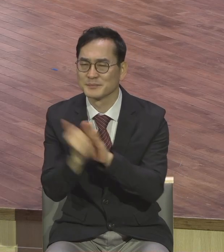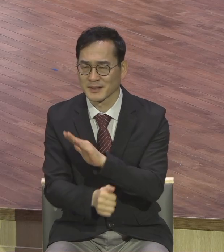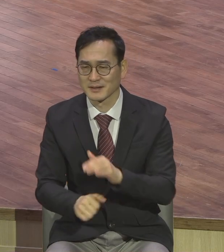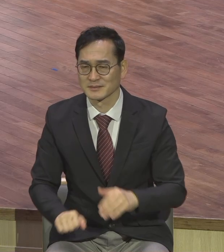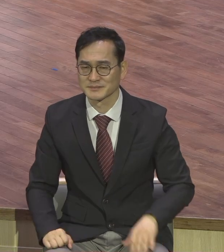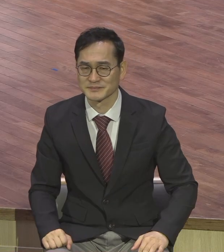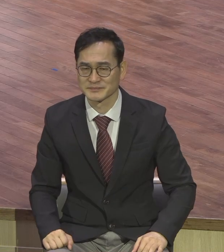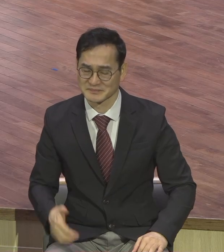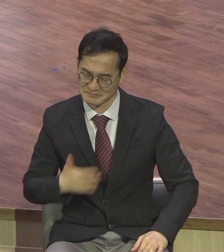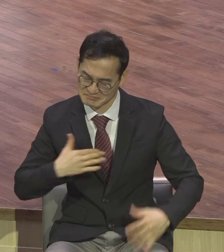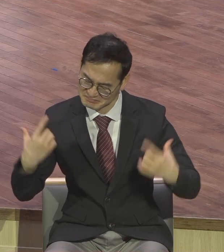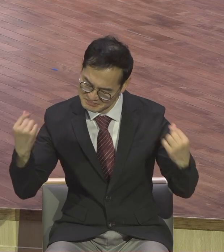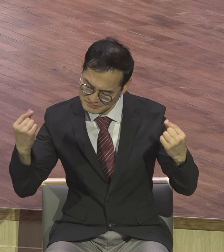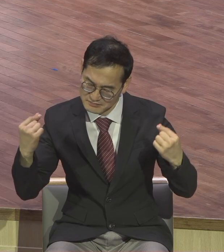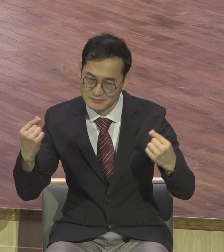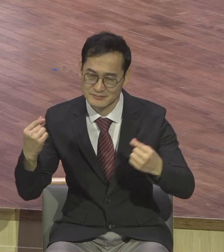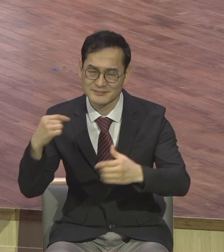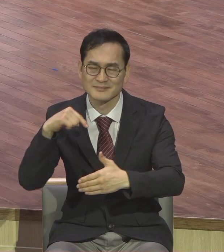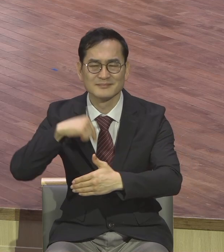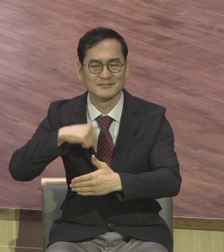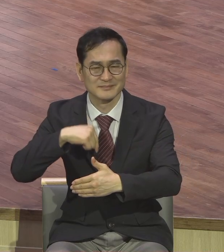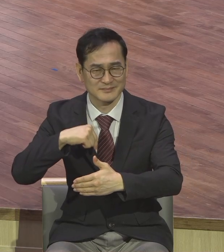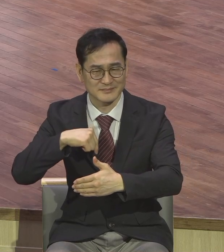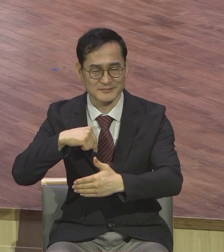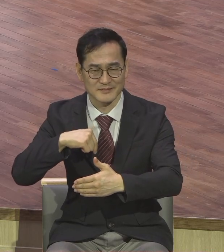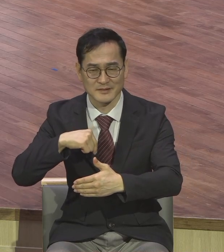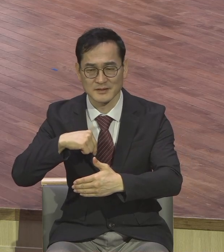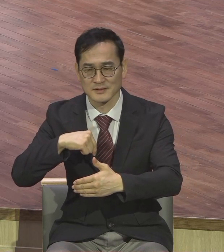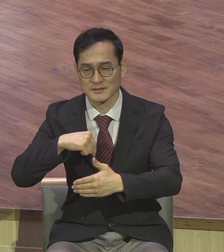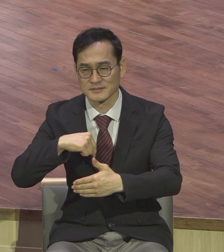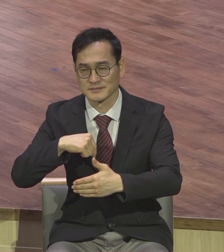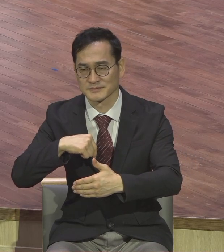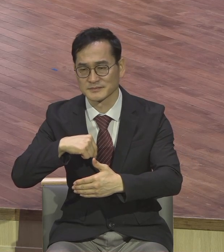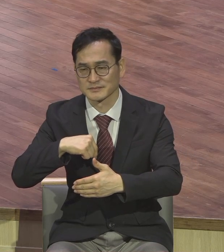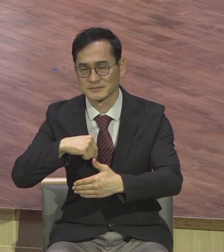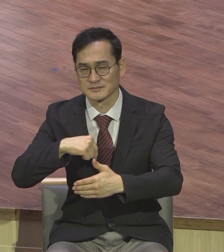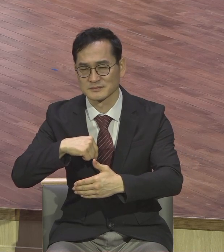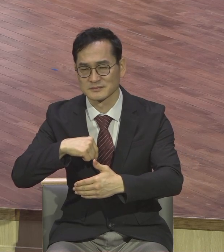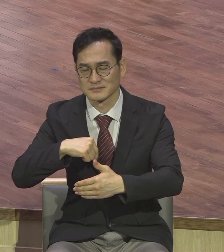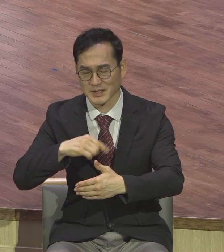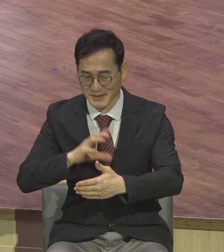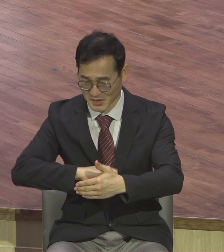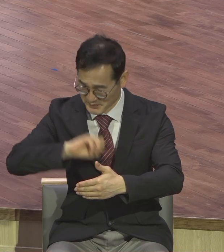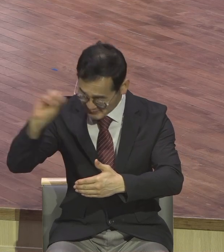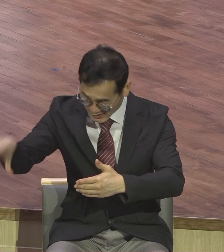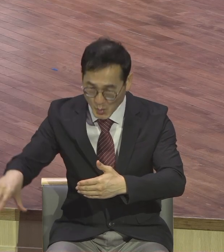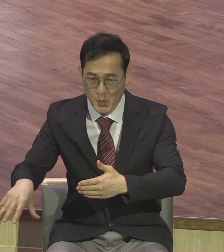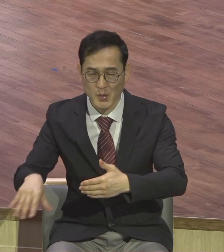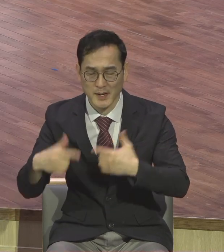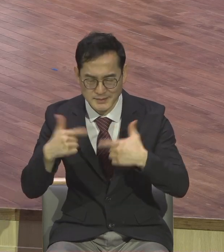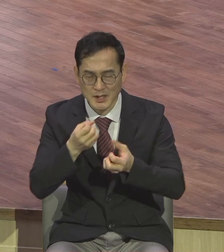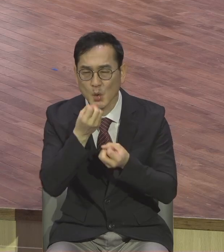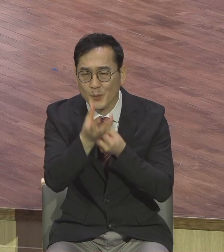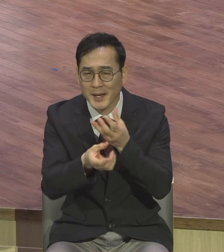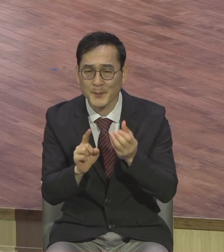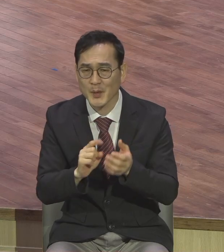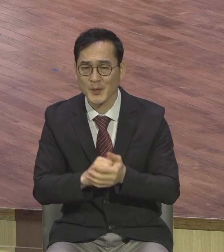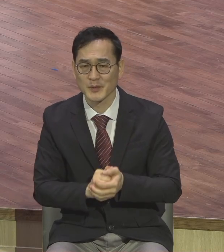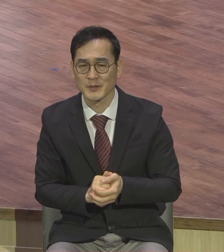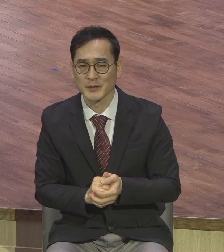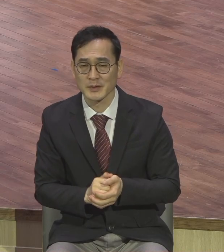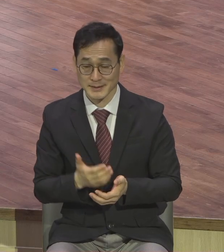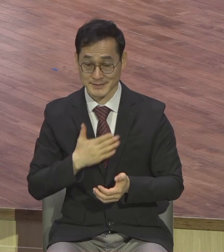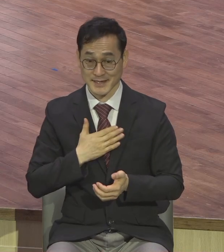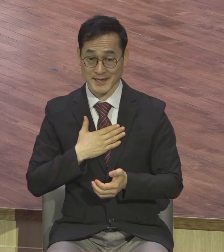믿는. 그래서 여러분은 다 내려놓고 매일 고백해야 될 거. 제가 말씀드리죠. 잠에서 일어날